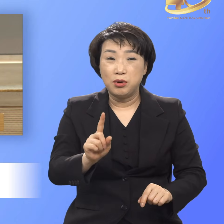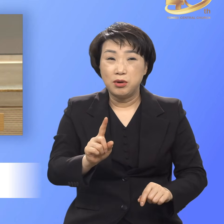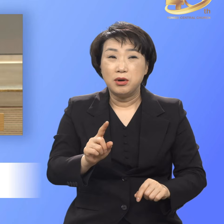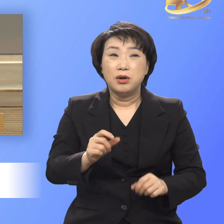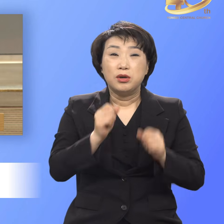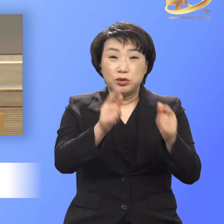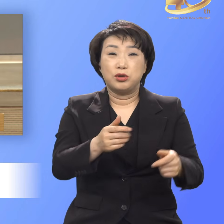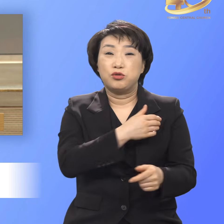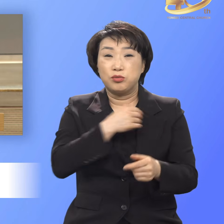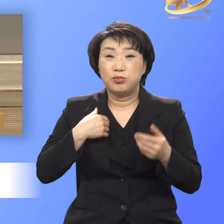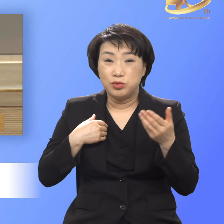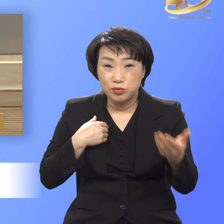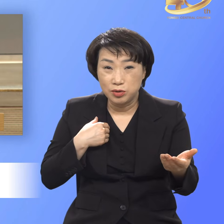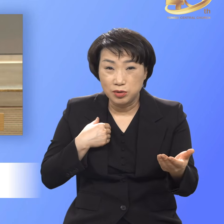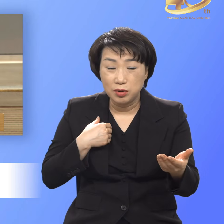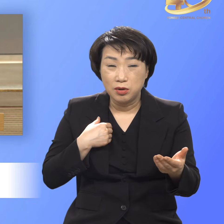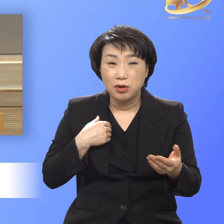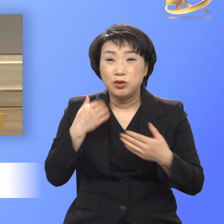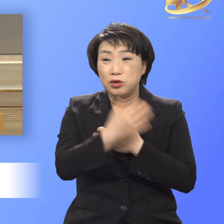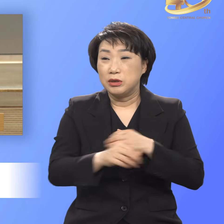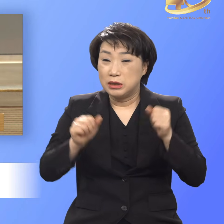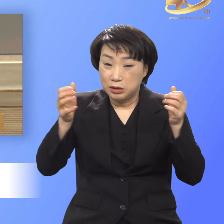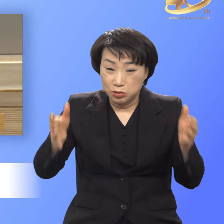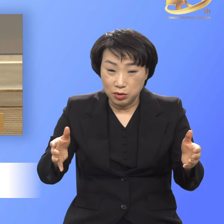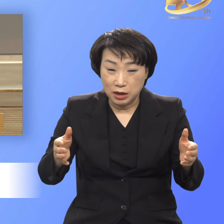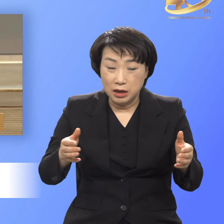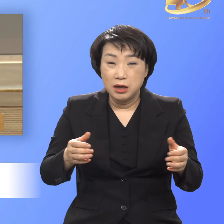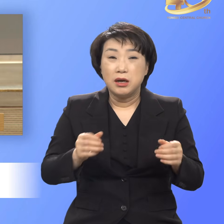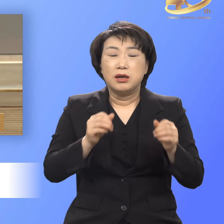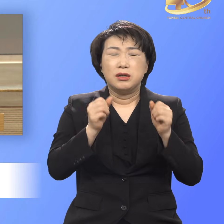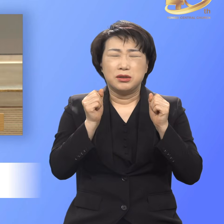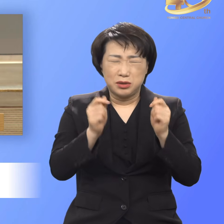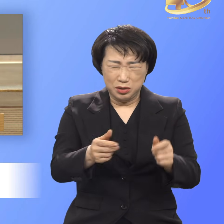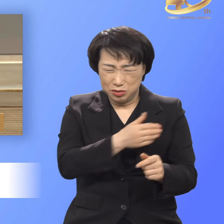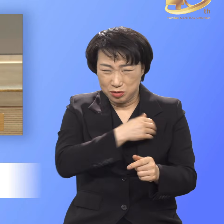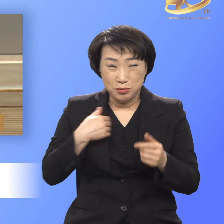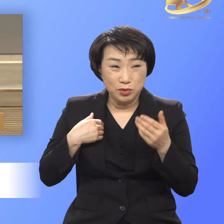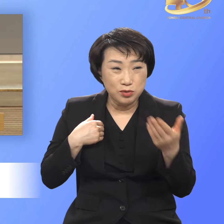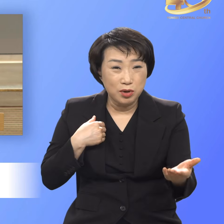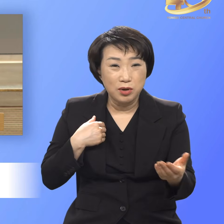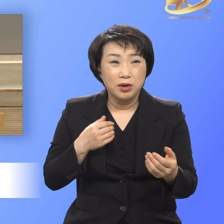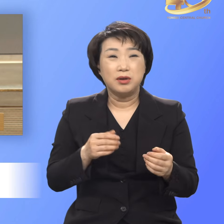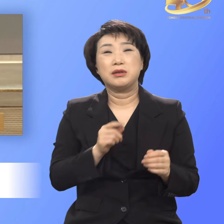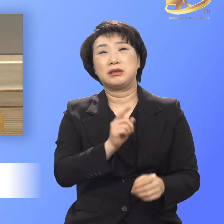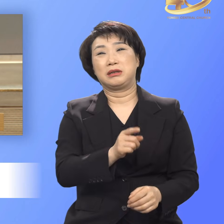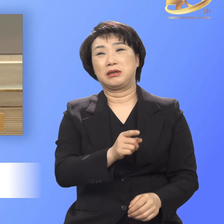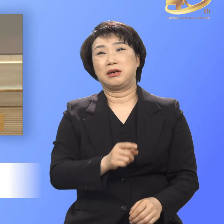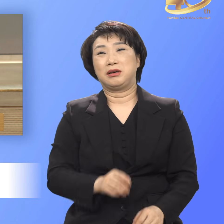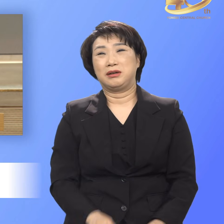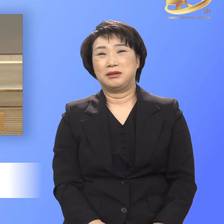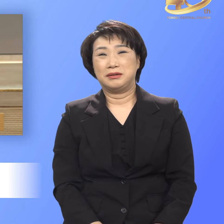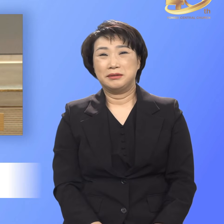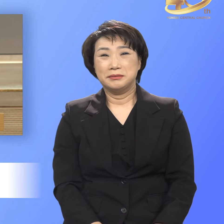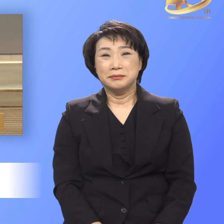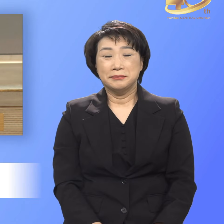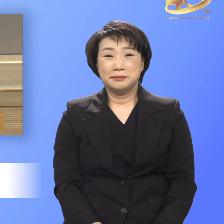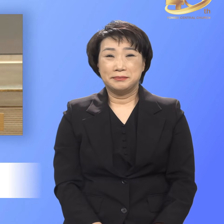기회 줬잖아. 육신으로 살았을 때 충분한 기회 줬잖아.